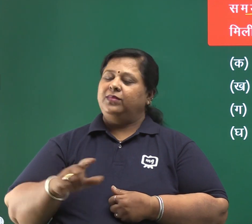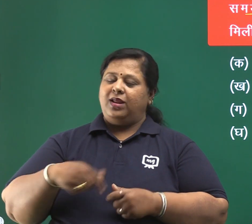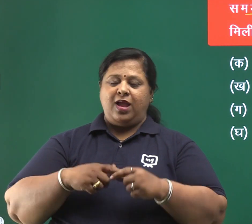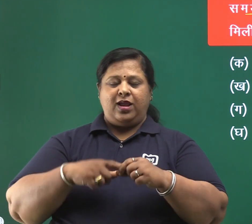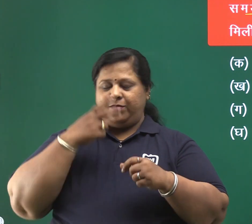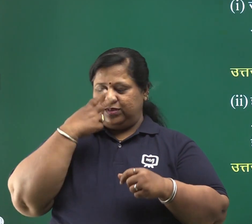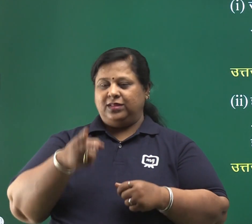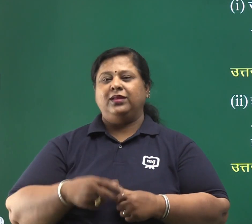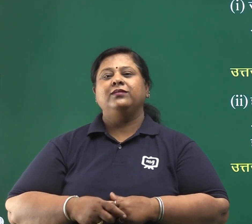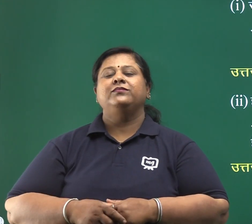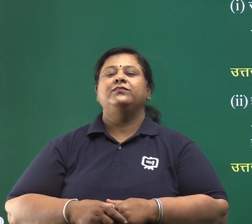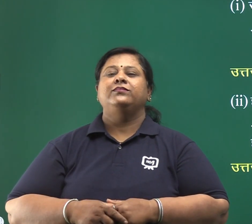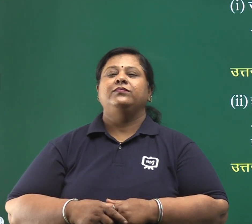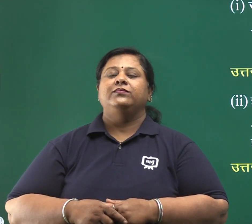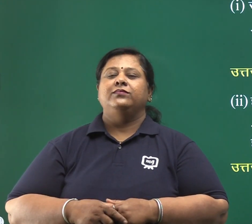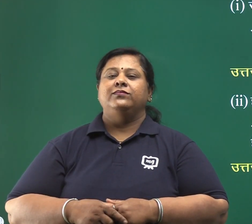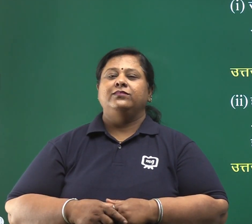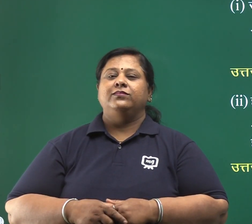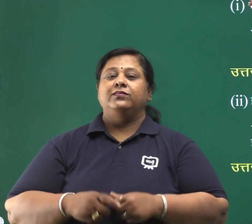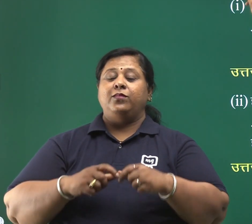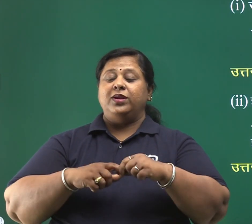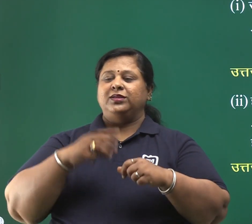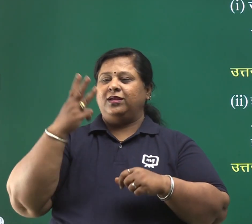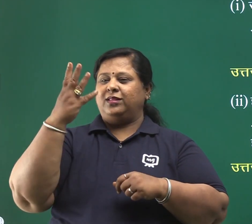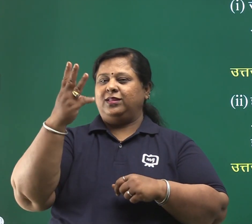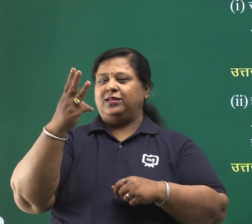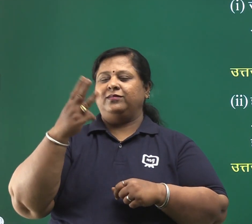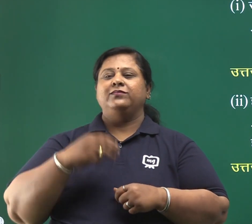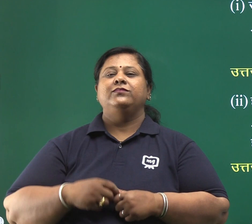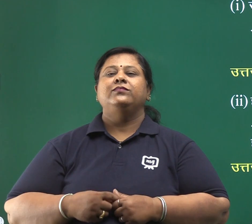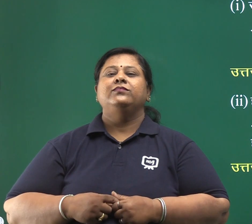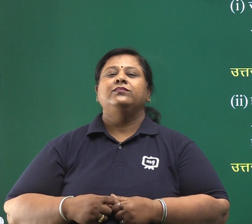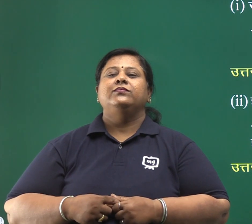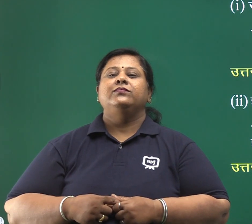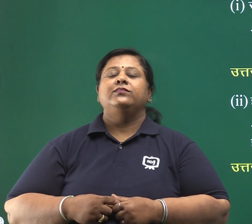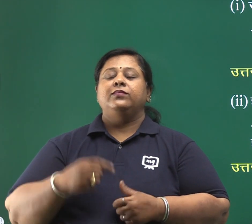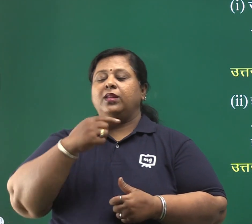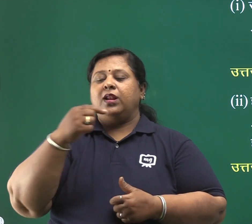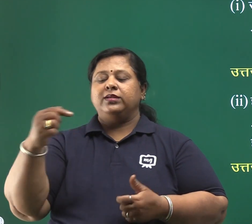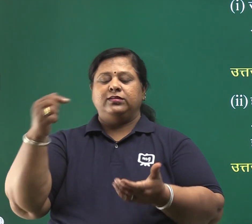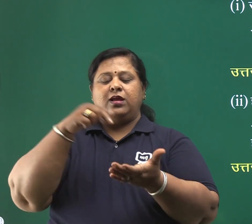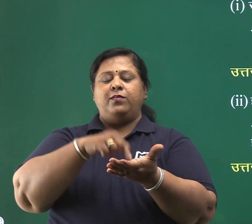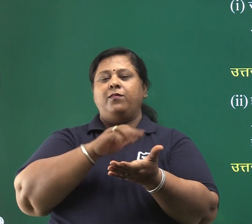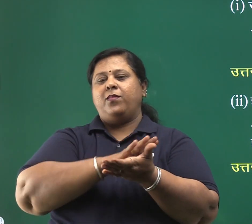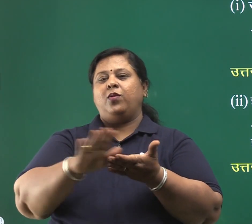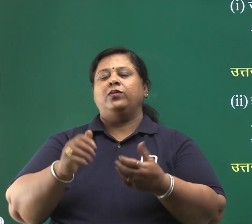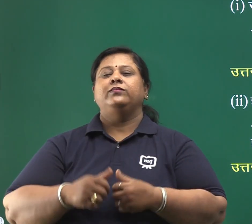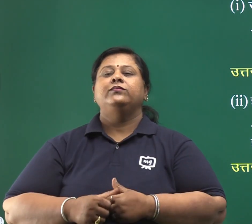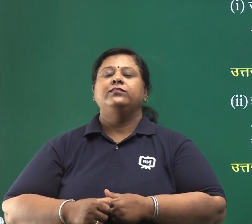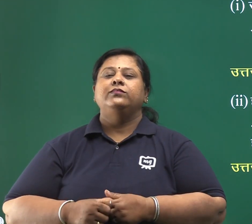आगे का प्रश्न देखते हैं। प्रश्न संख्या 3। रिक्त स्थान भरो।